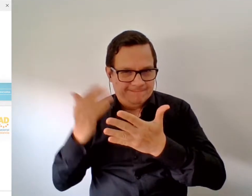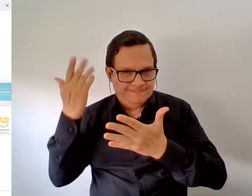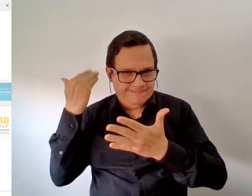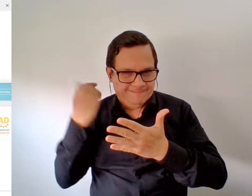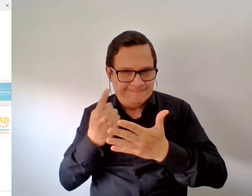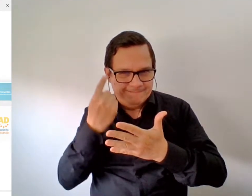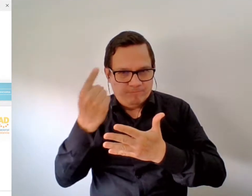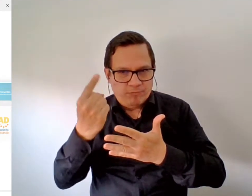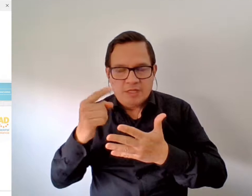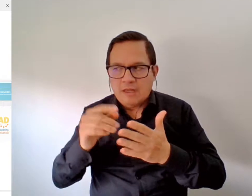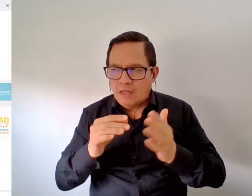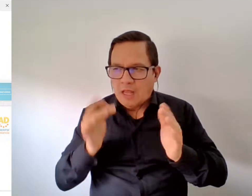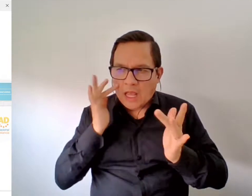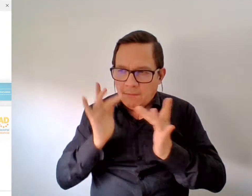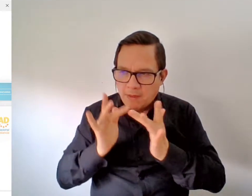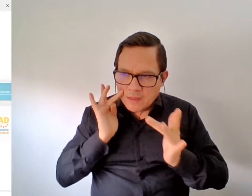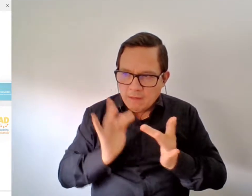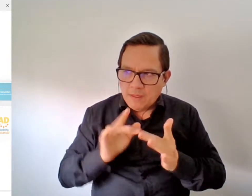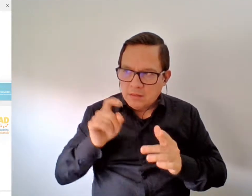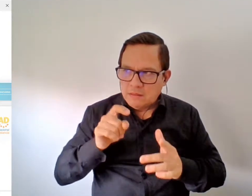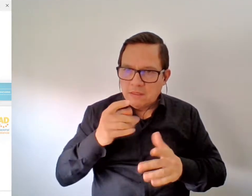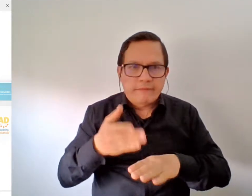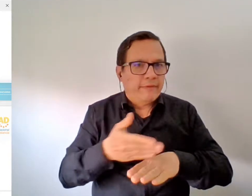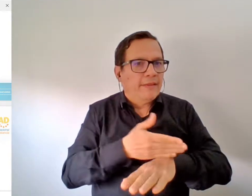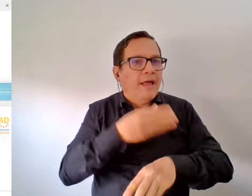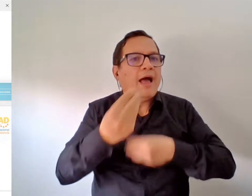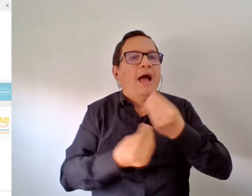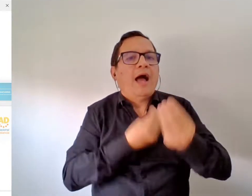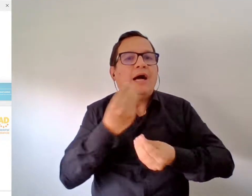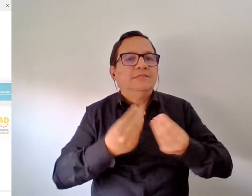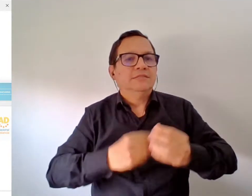se deben realizar las siguientes actividades.